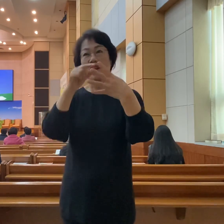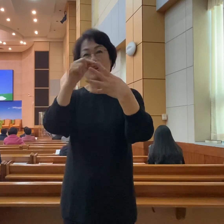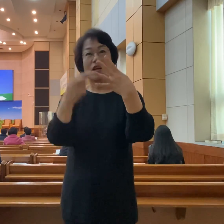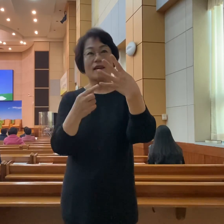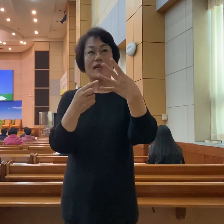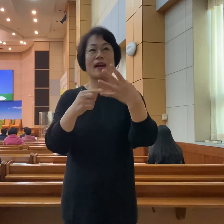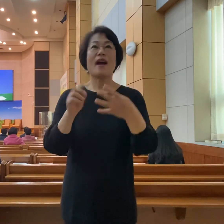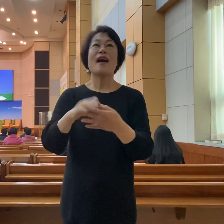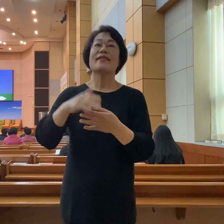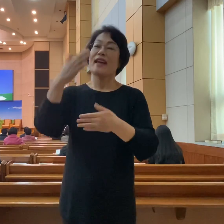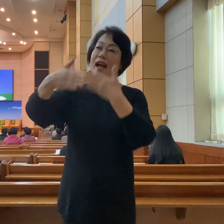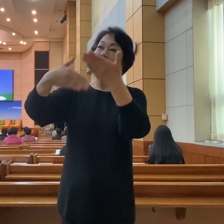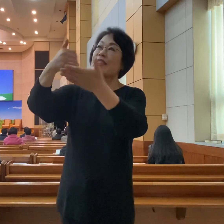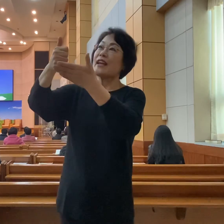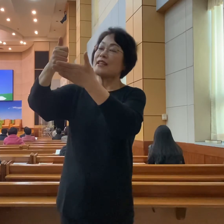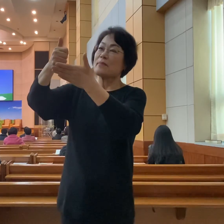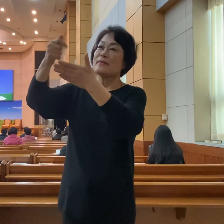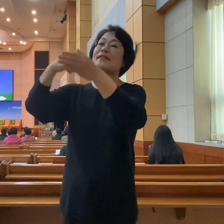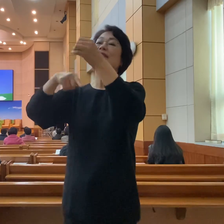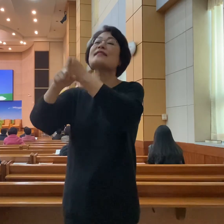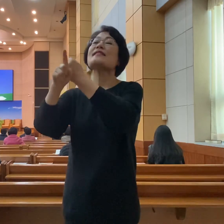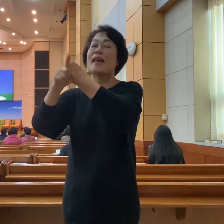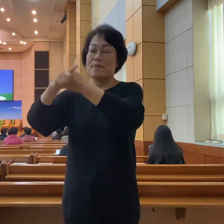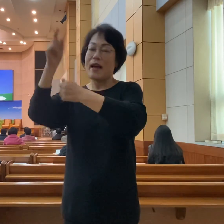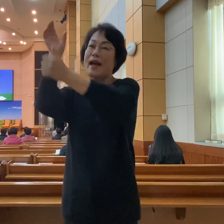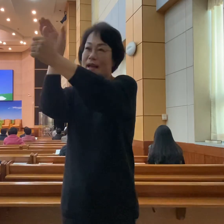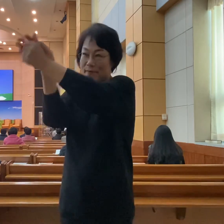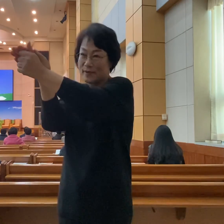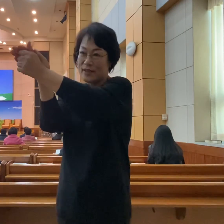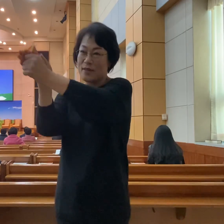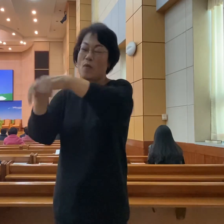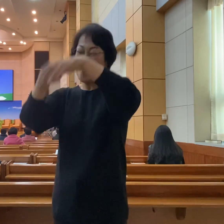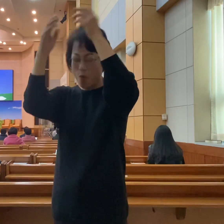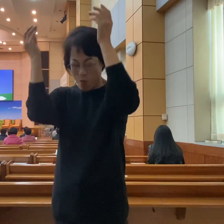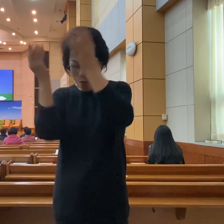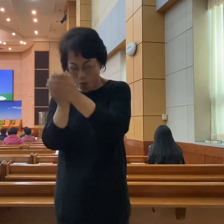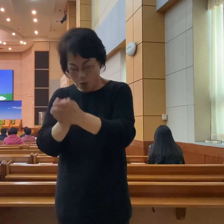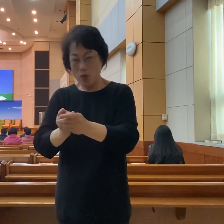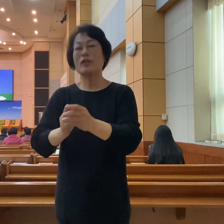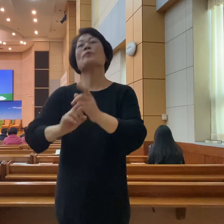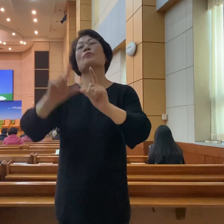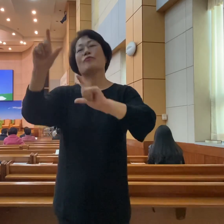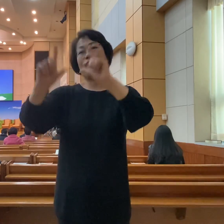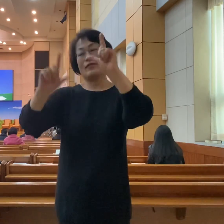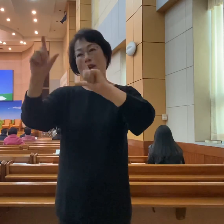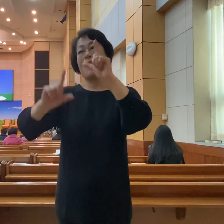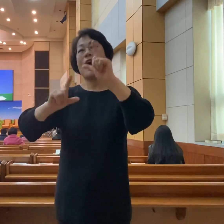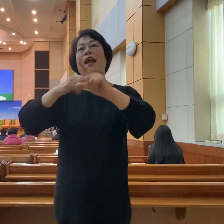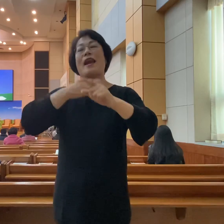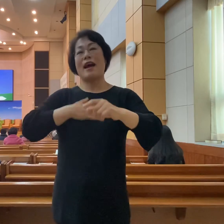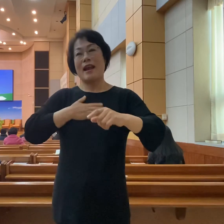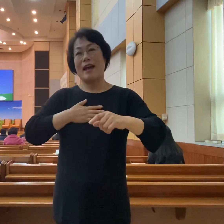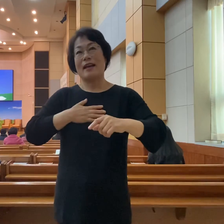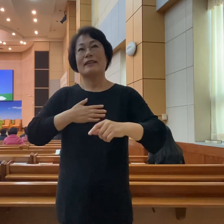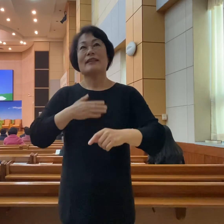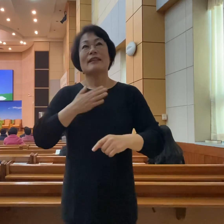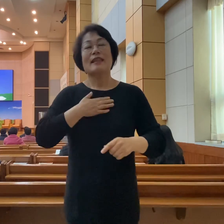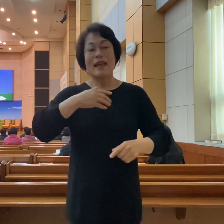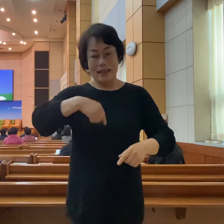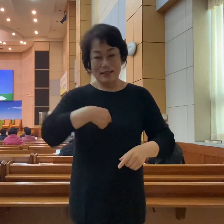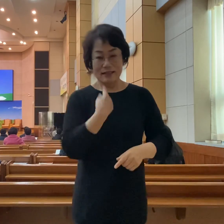필요하고 또 이 결혼 대상이 필요하고 무슨 또 이렇게 문제 해결이 필요하고 할 때에 자신을 위해서 기도하는